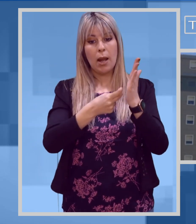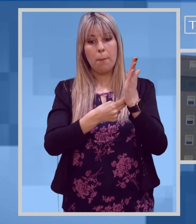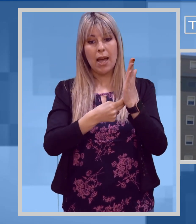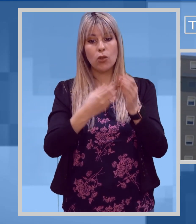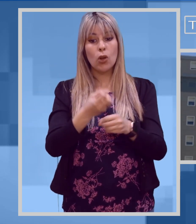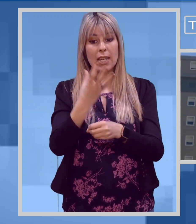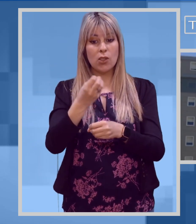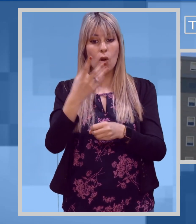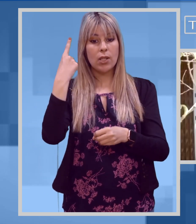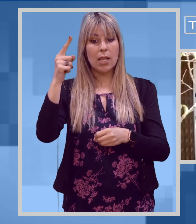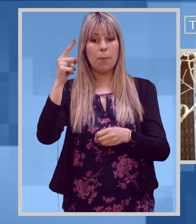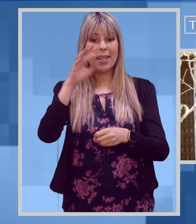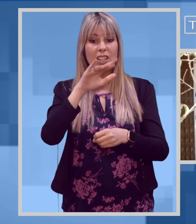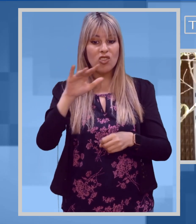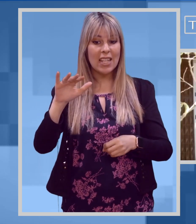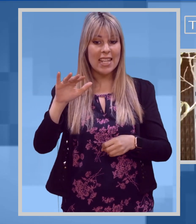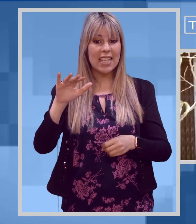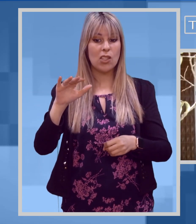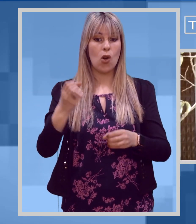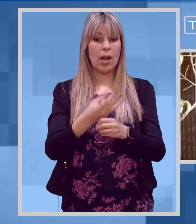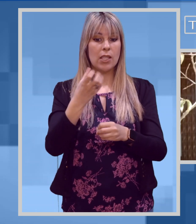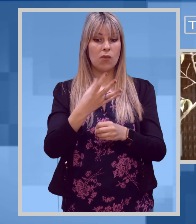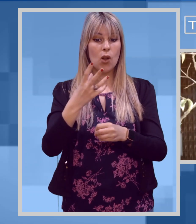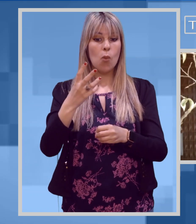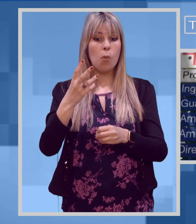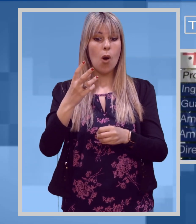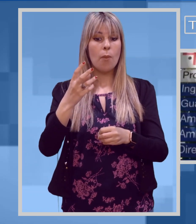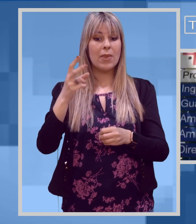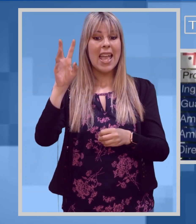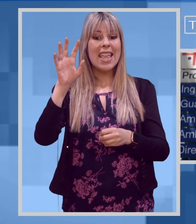alla digitalizzazione e allo sviluppo della telemedicina,